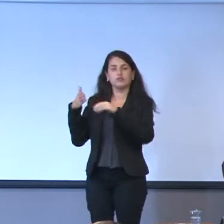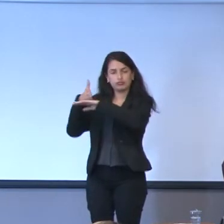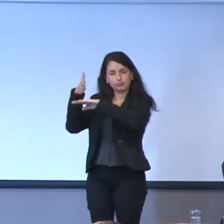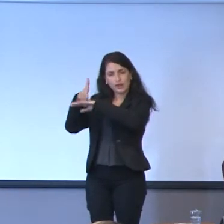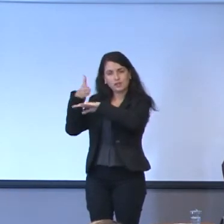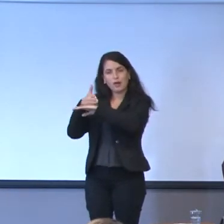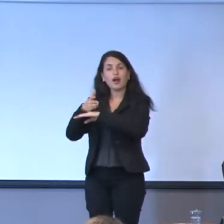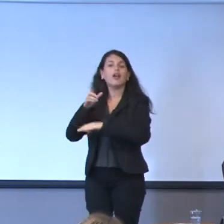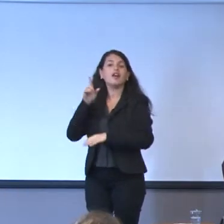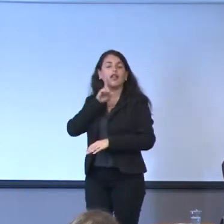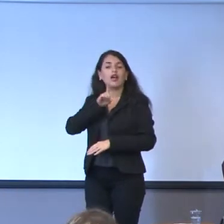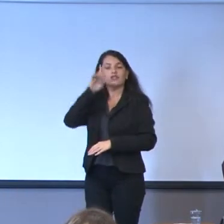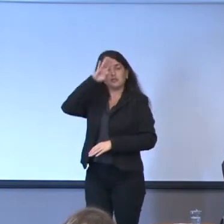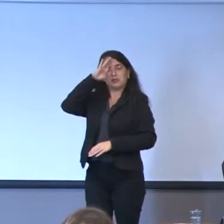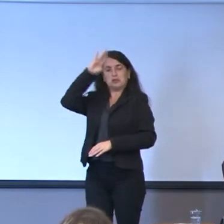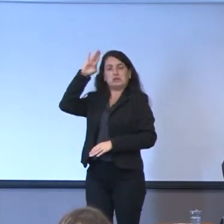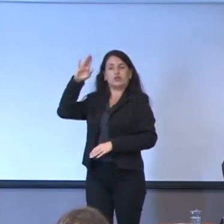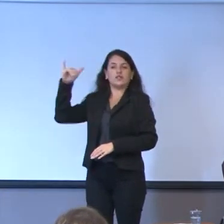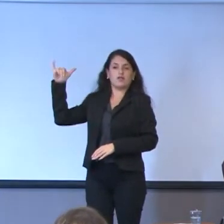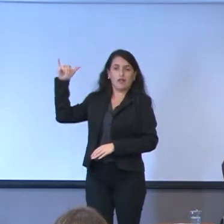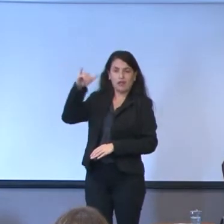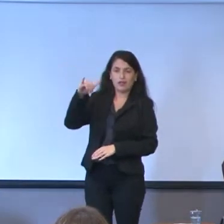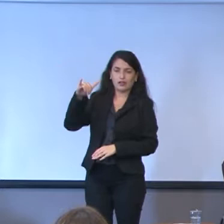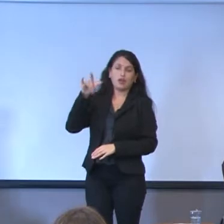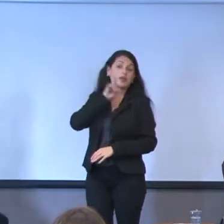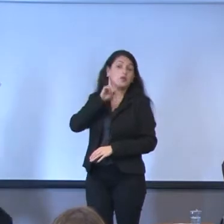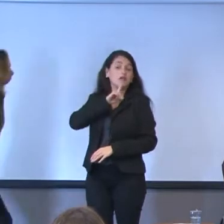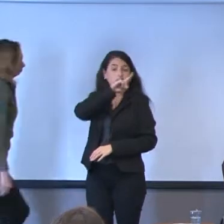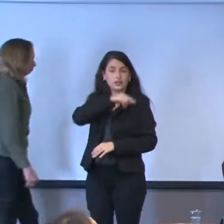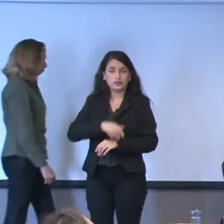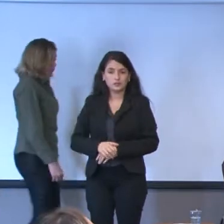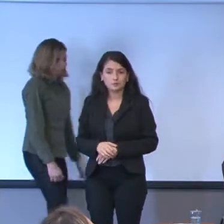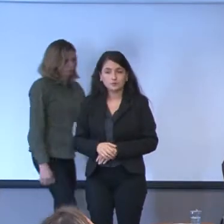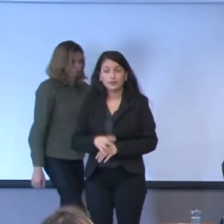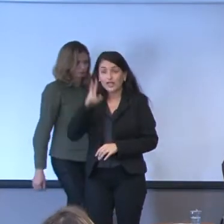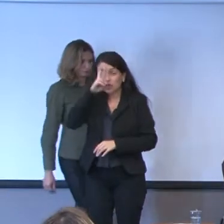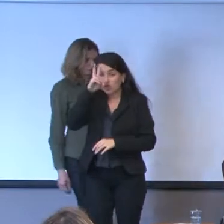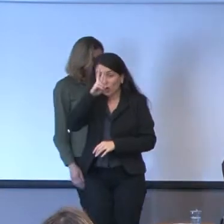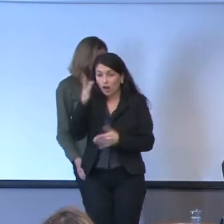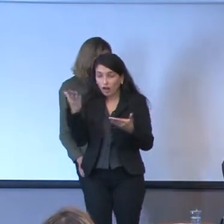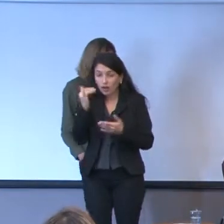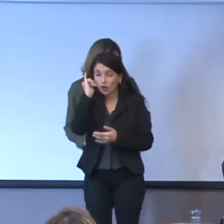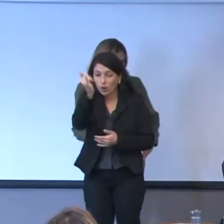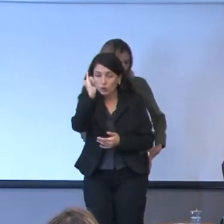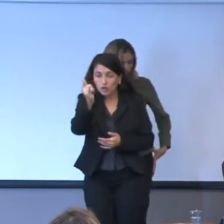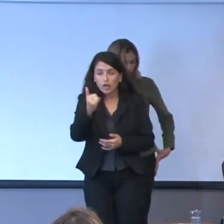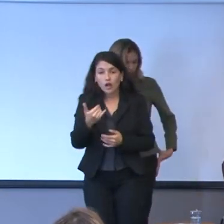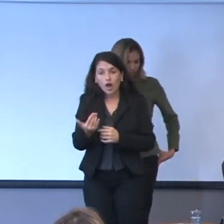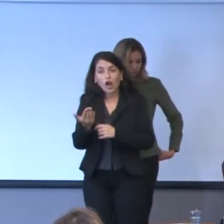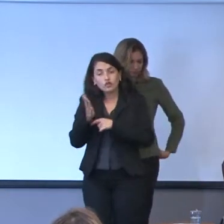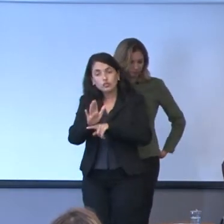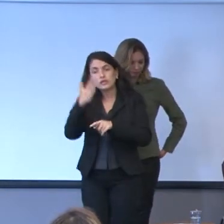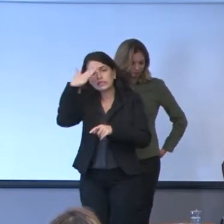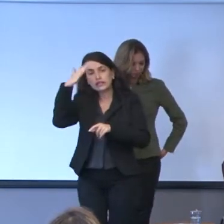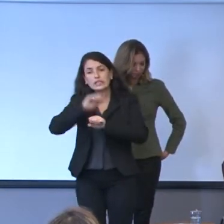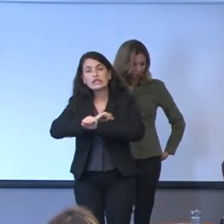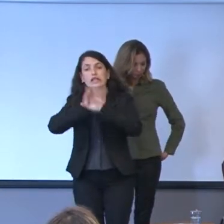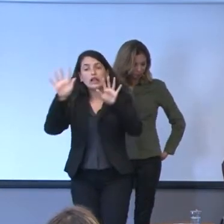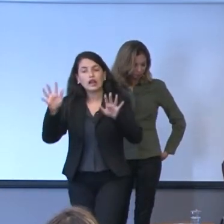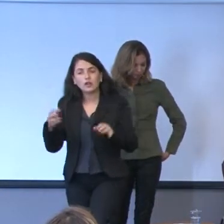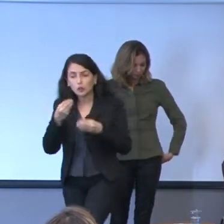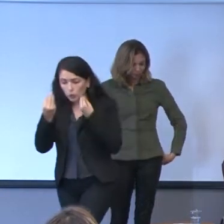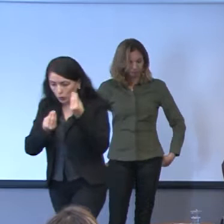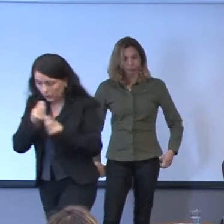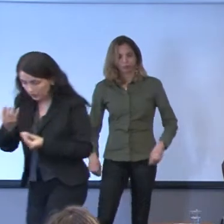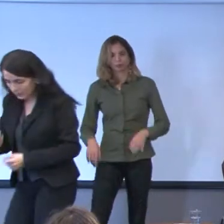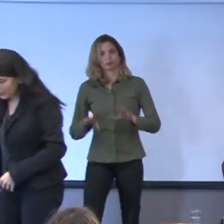Essa história, eu acho que ela ajuda a gente a entender um pouquinho um dos principais entraves para a gente ter